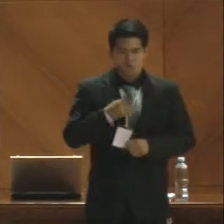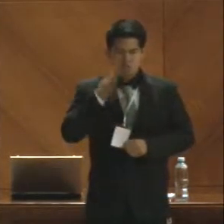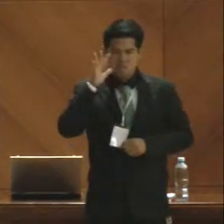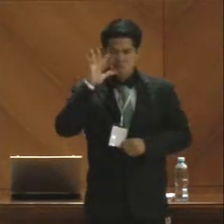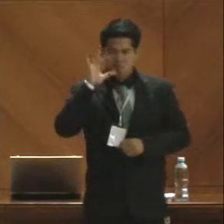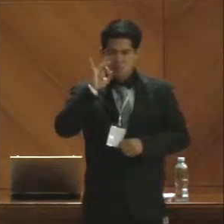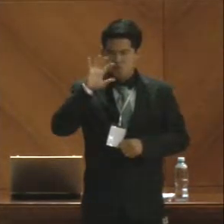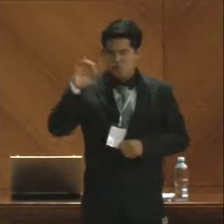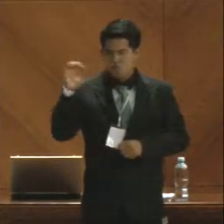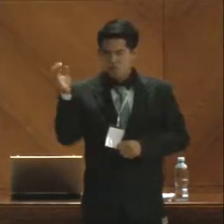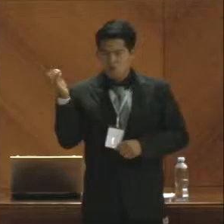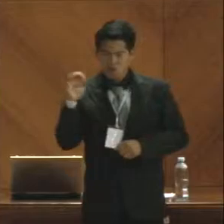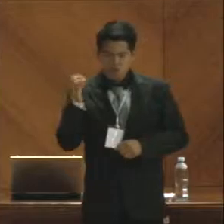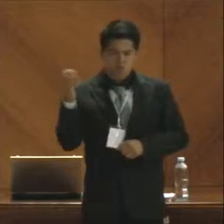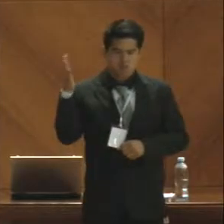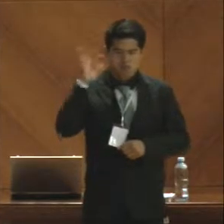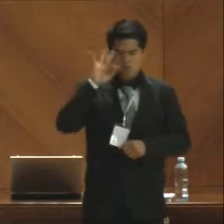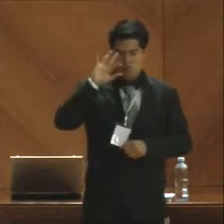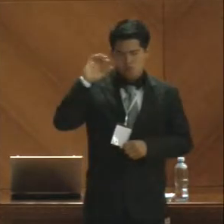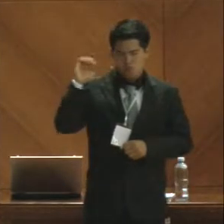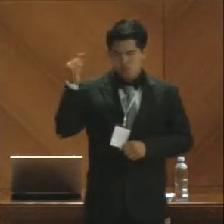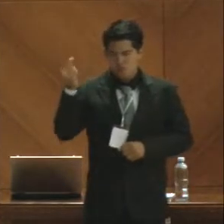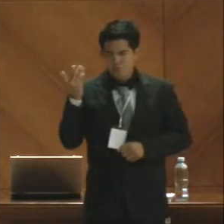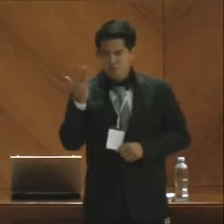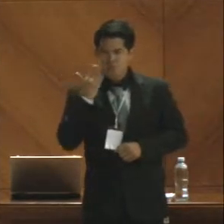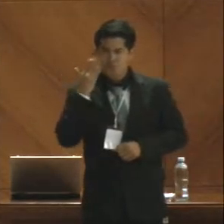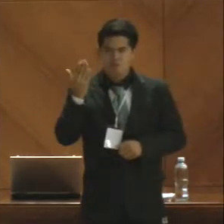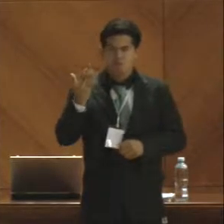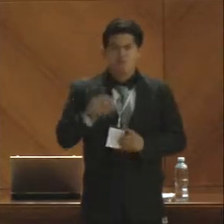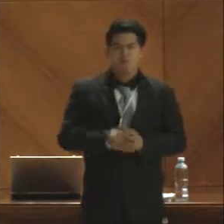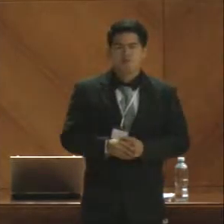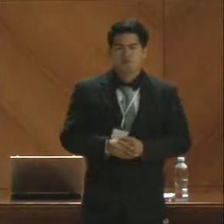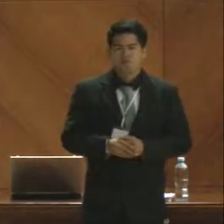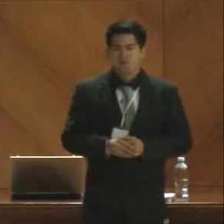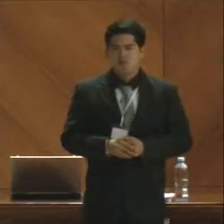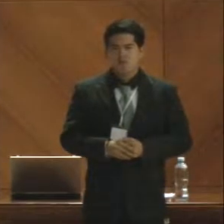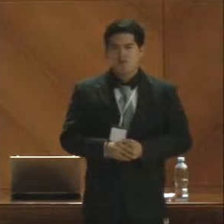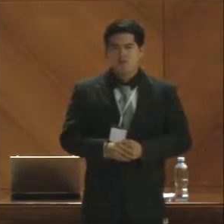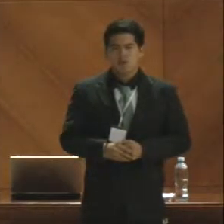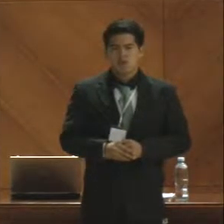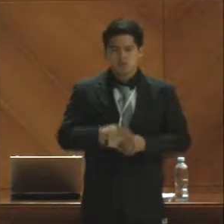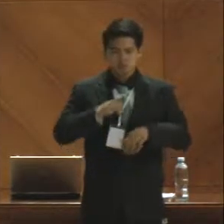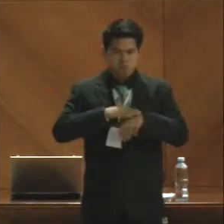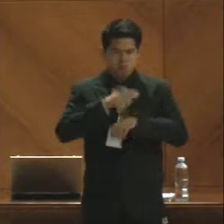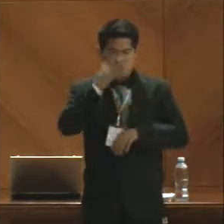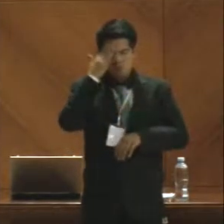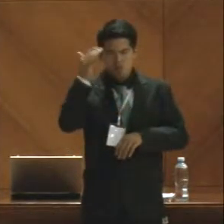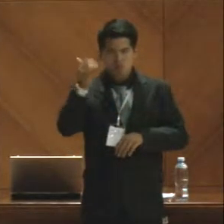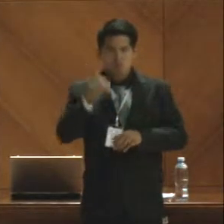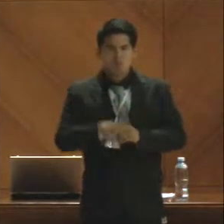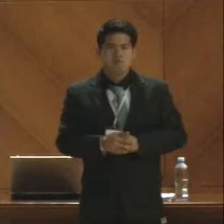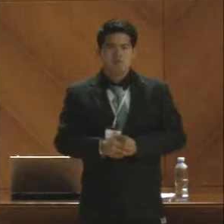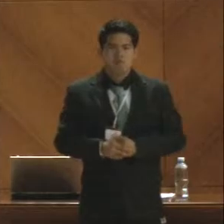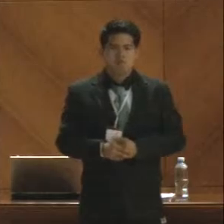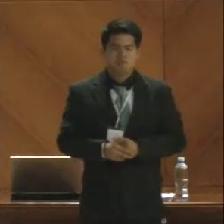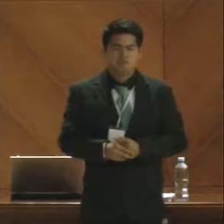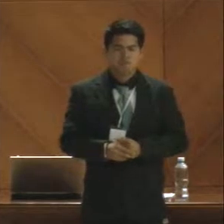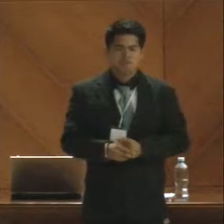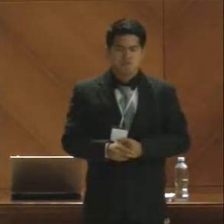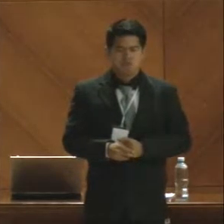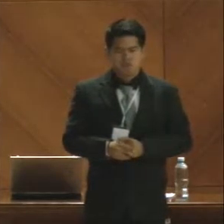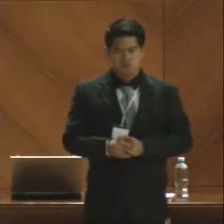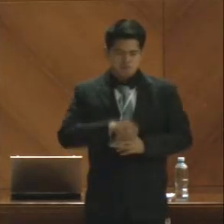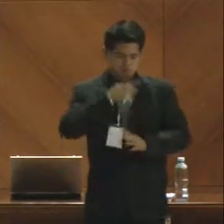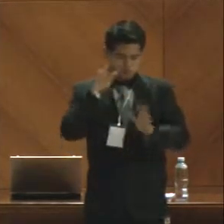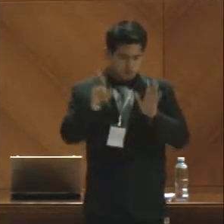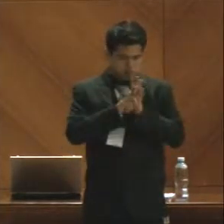80-90% de las máquinas. Y un caso que llama mucho la atención porque hay un decreto de uso de software libre que lamentablemente no se lo ha cumplido como